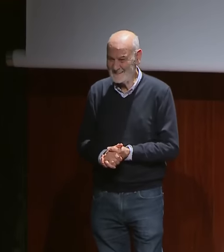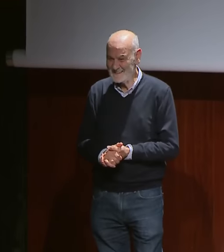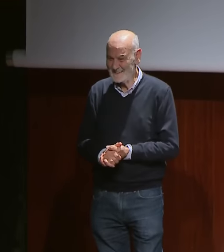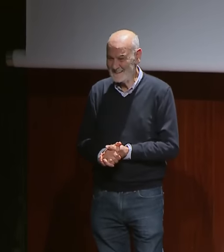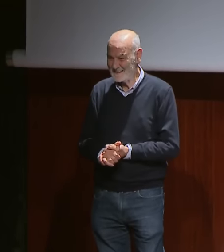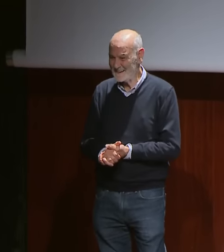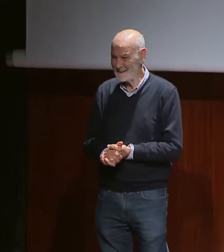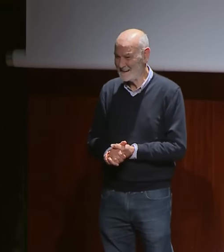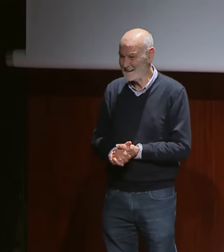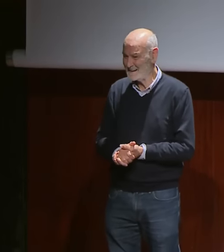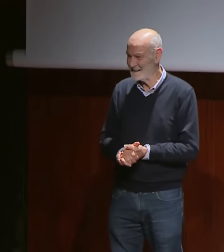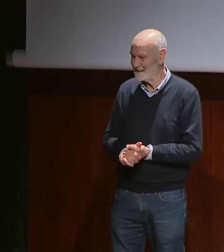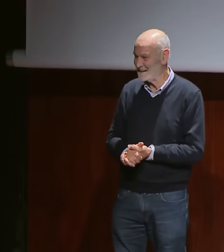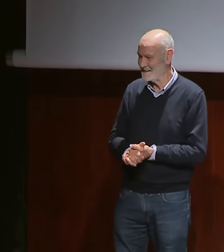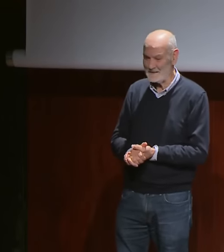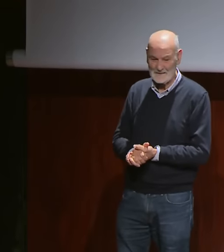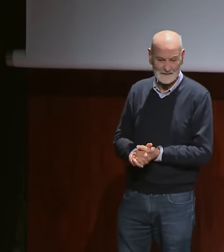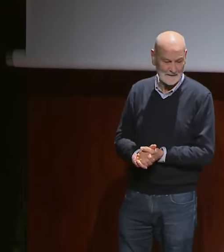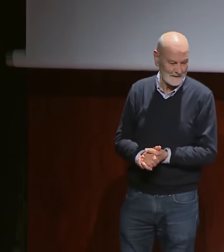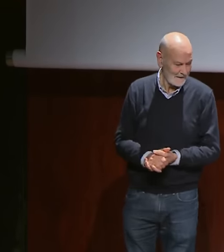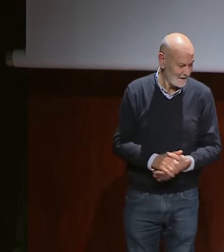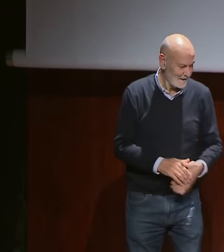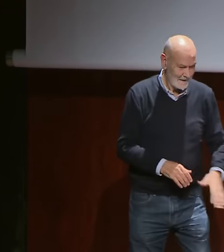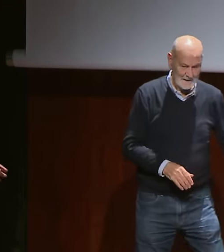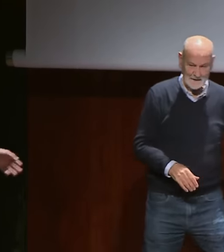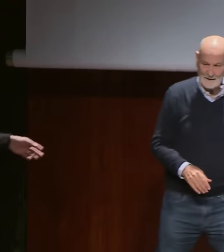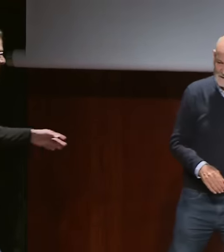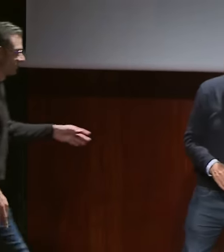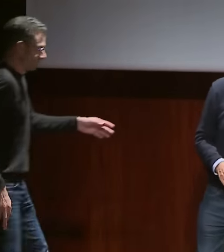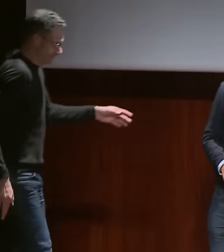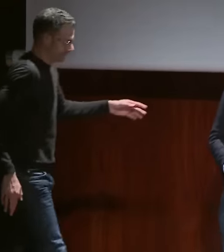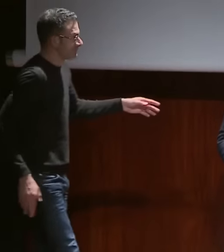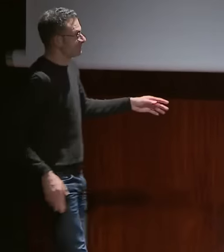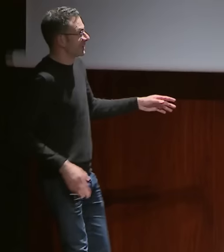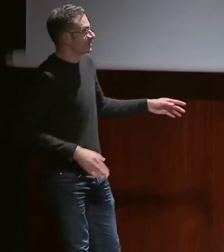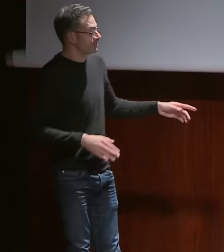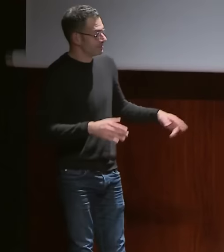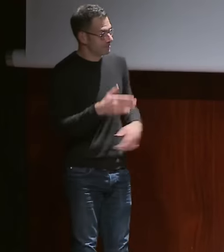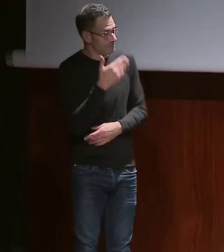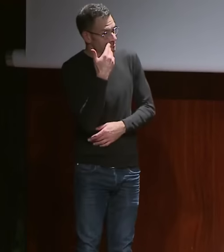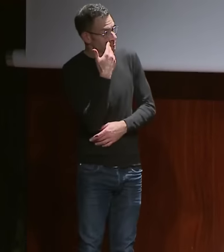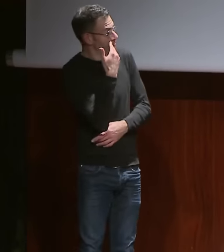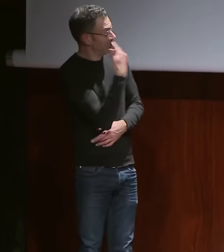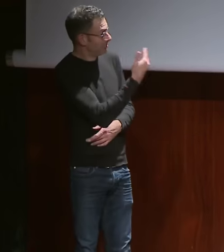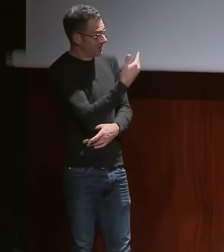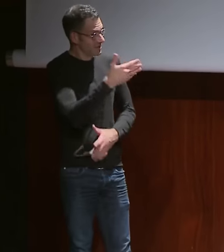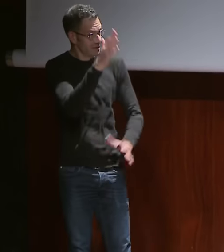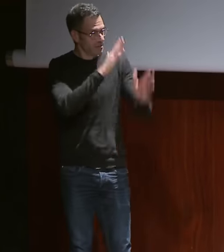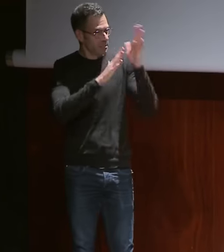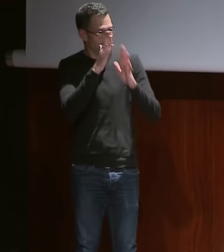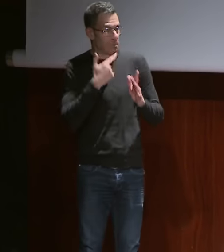Merci Victor pour ce récit. Alors en effet, on va pouvoir retrouver votre livre